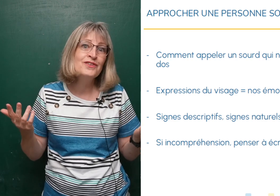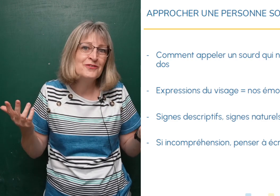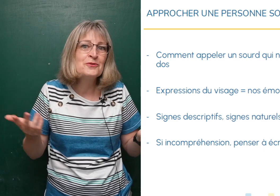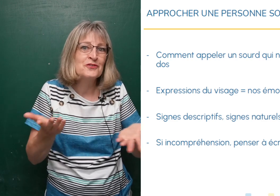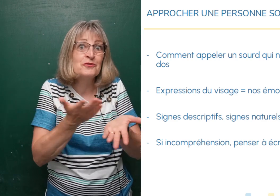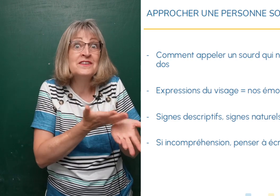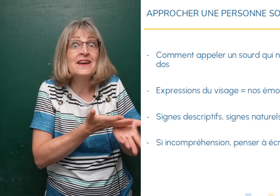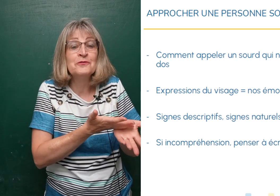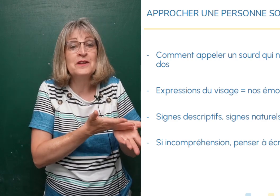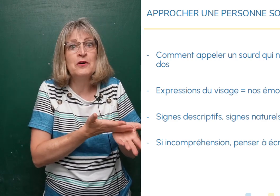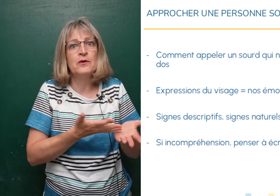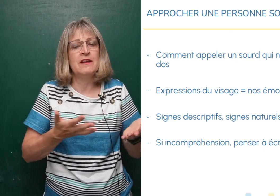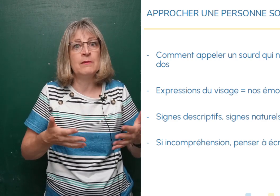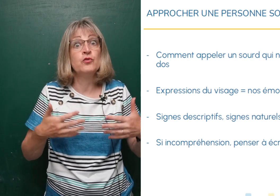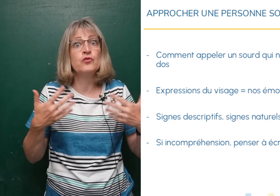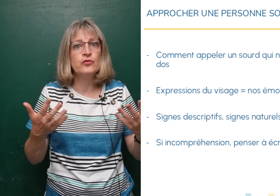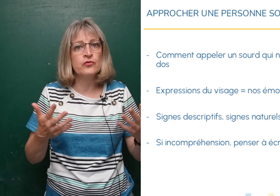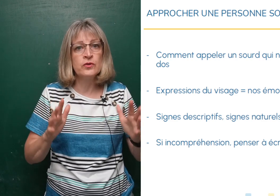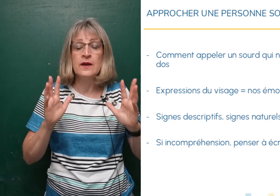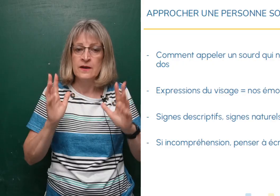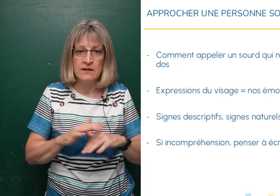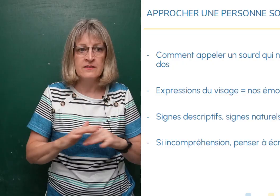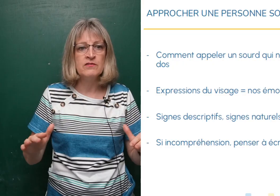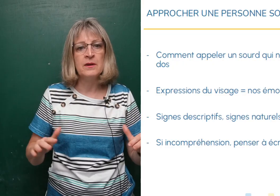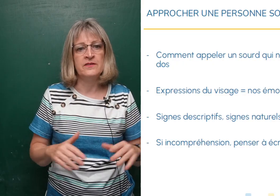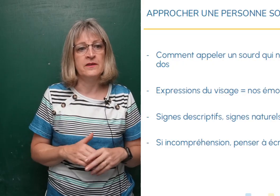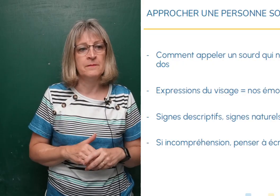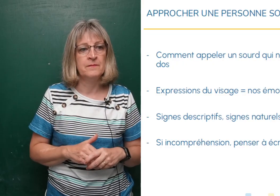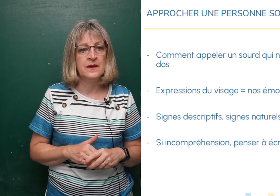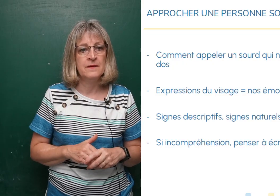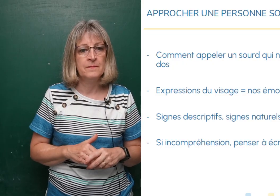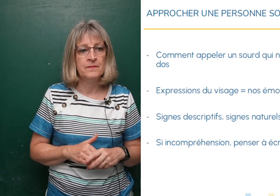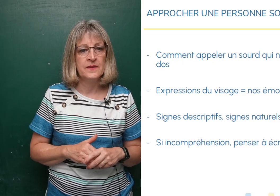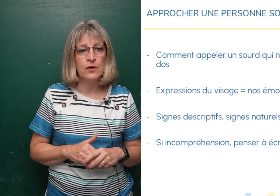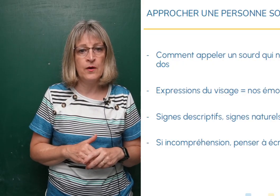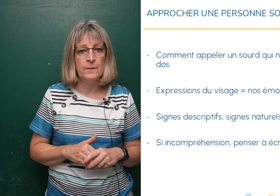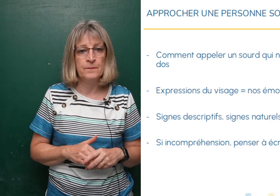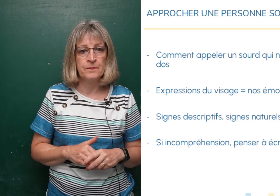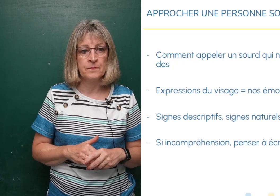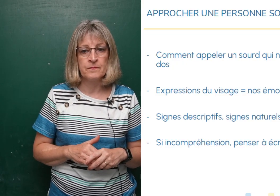sources. Je vous disais hein, tout à l'heure, il y a vraiment une culture sourde, ça en fait partie, hein. D'accord?